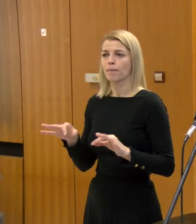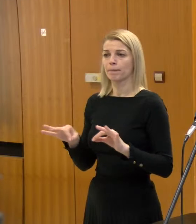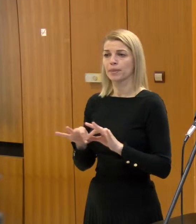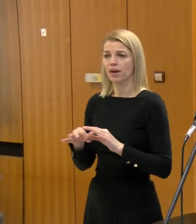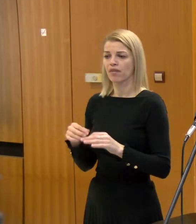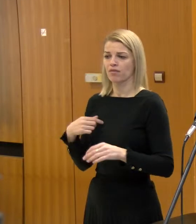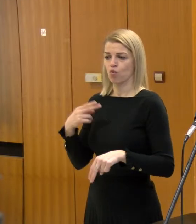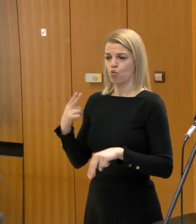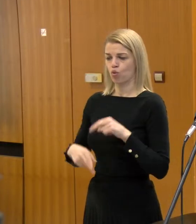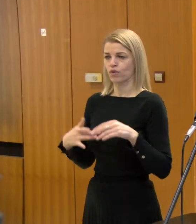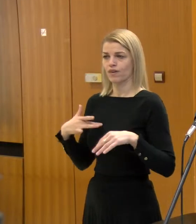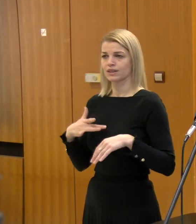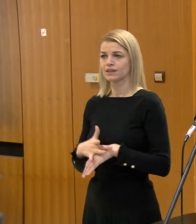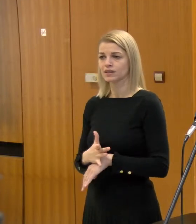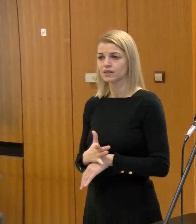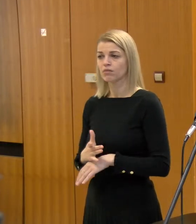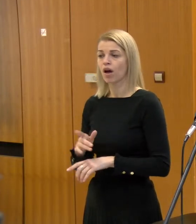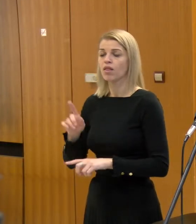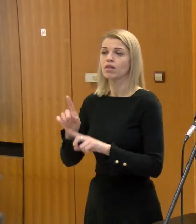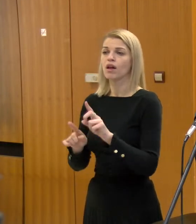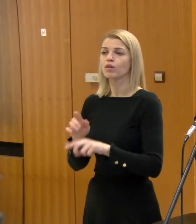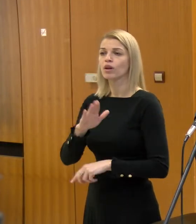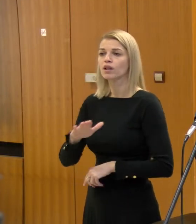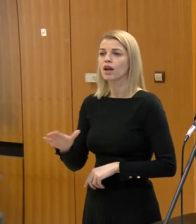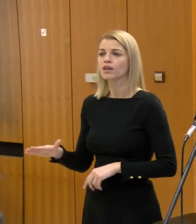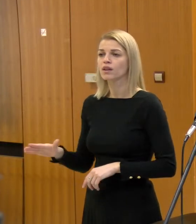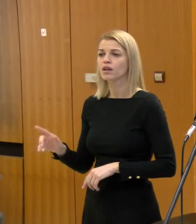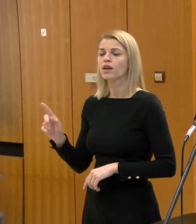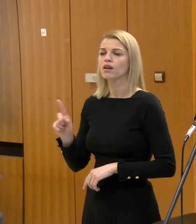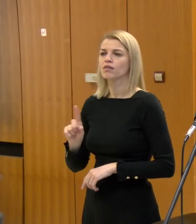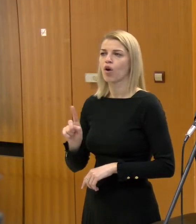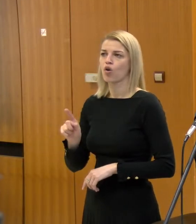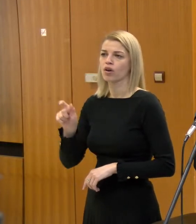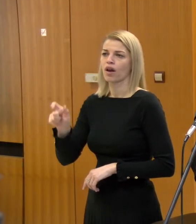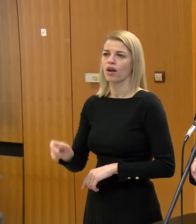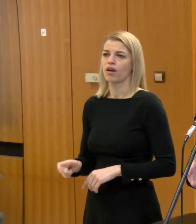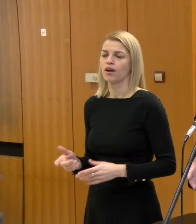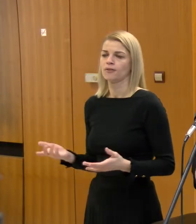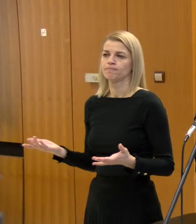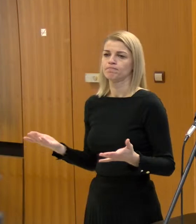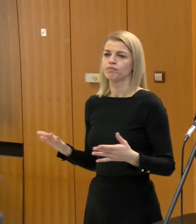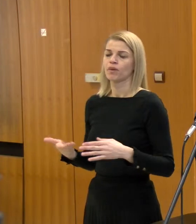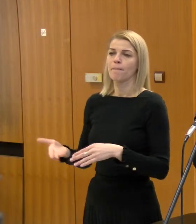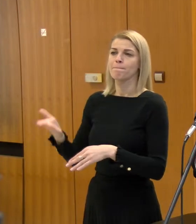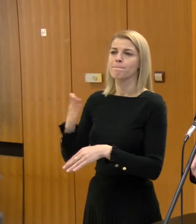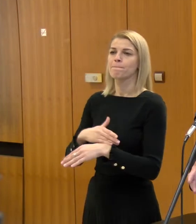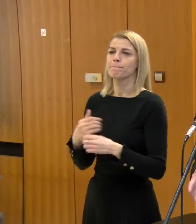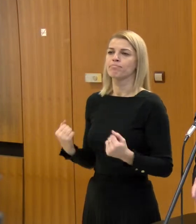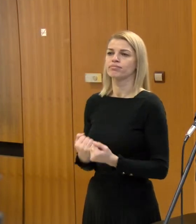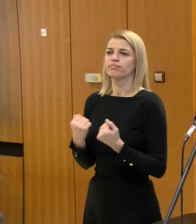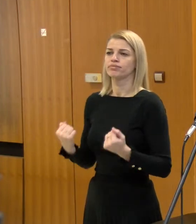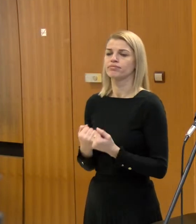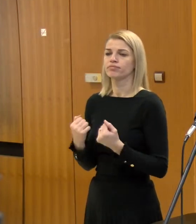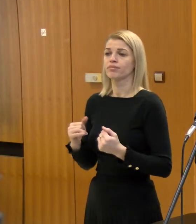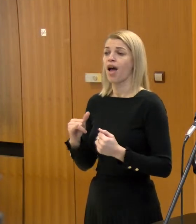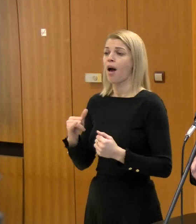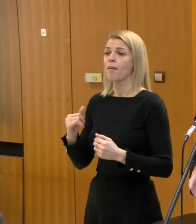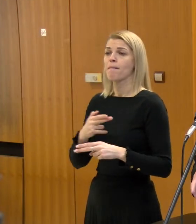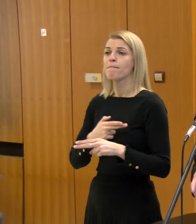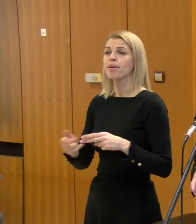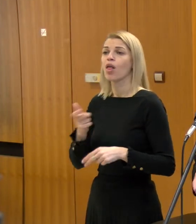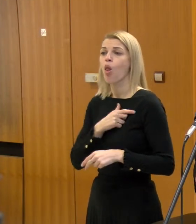a zrelé. A pre niektoré deti, ktoré proste predčasne vstupujú, ešte nie sú